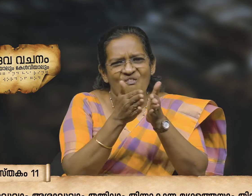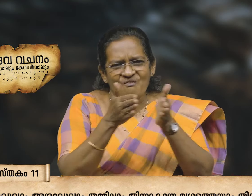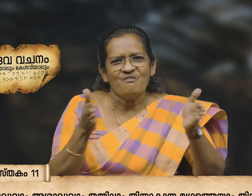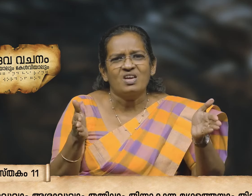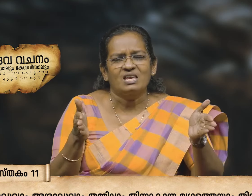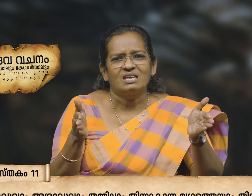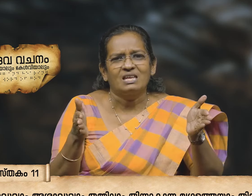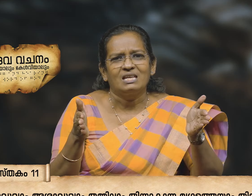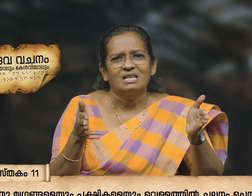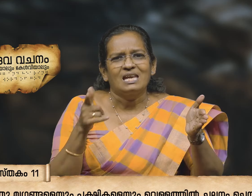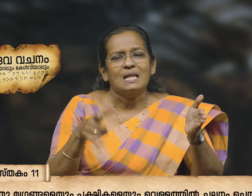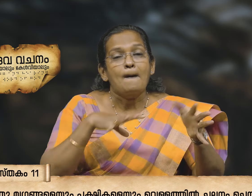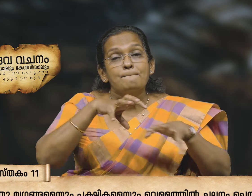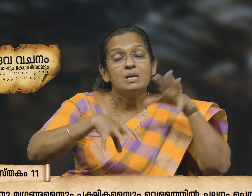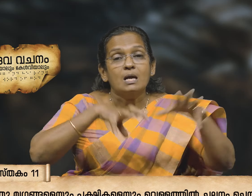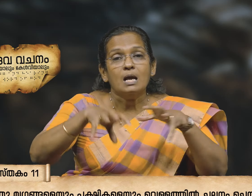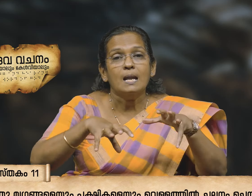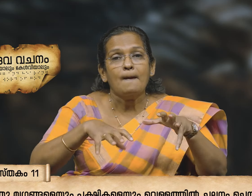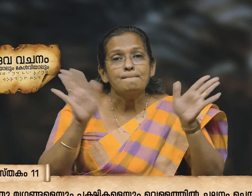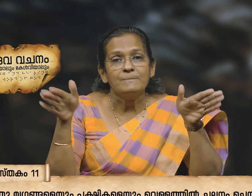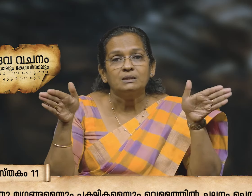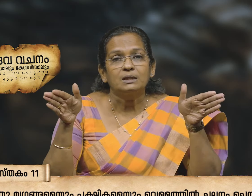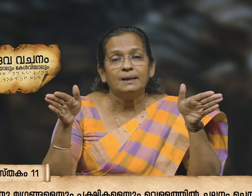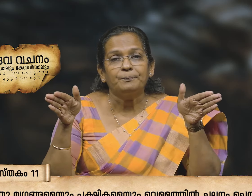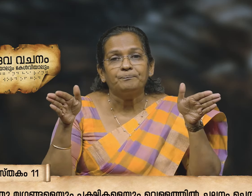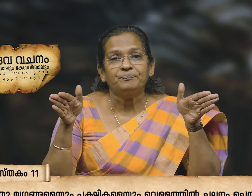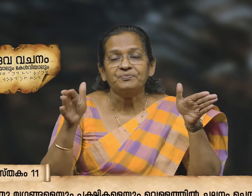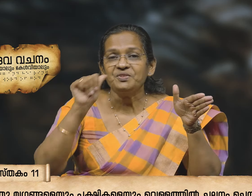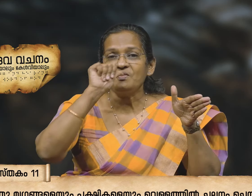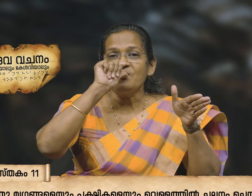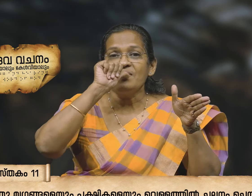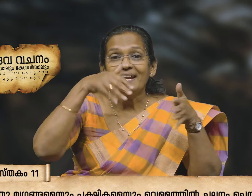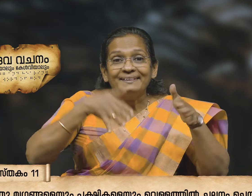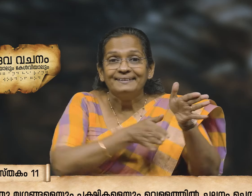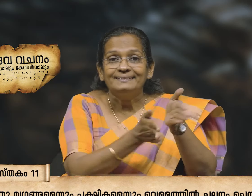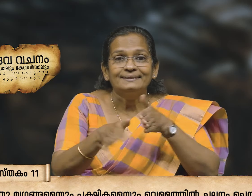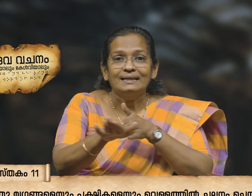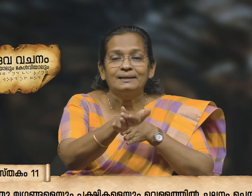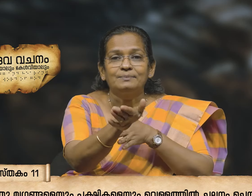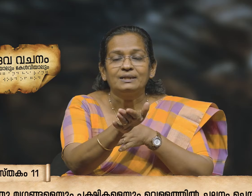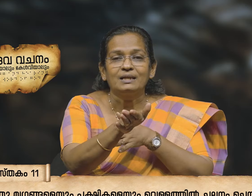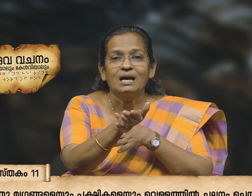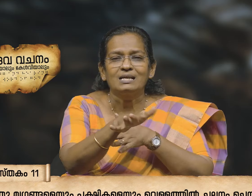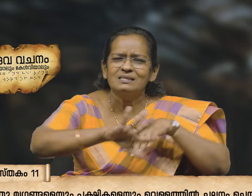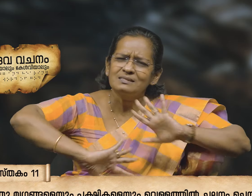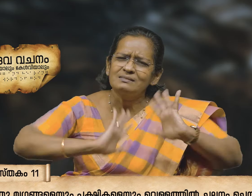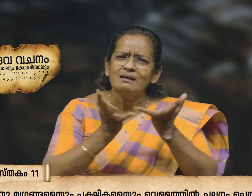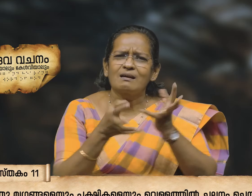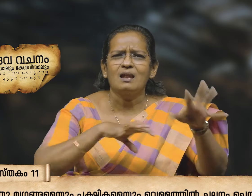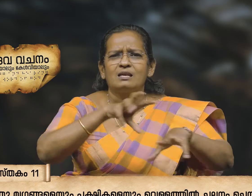വകതിരിക്കേണ്ടതിന് ഇത് മൃഗങ്ങളെയും പക്ഷികളെയും വെള്ളത്തിൽ ചലനം ചെയ്യുന്ന സകല